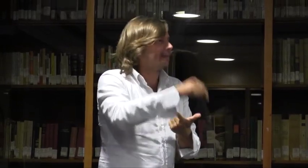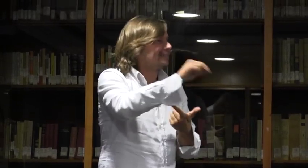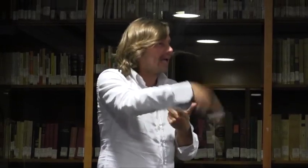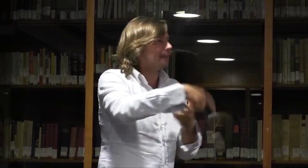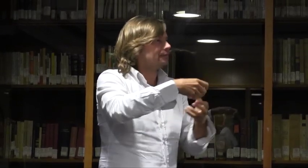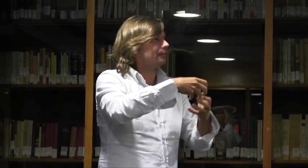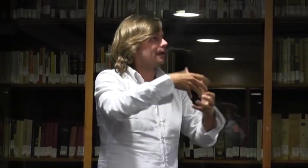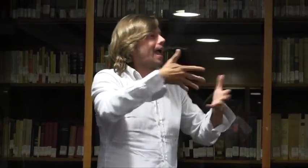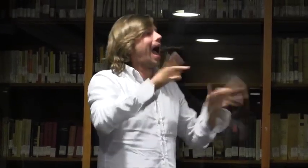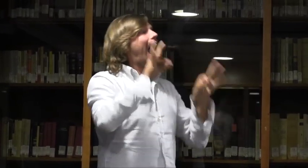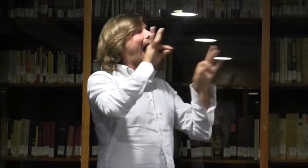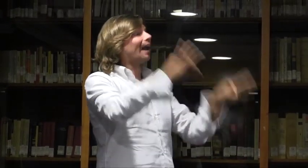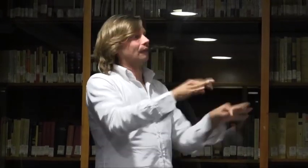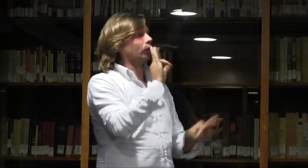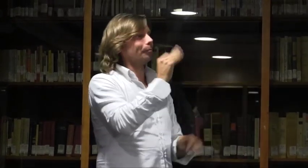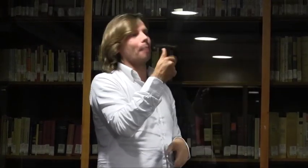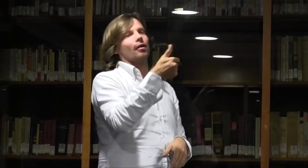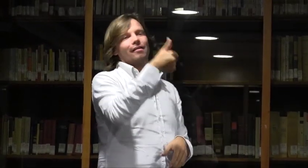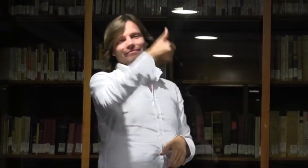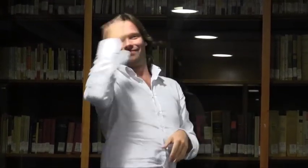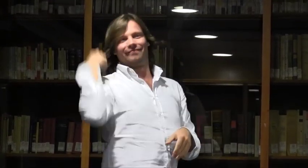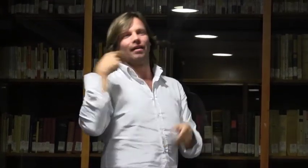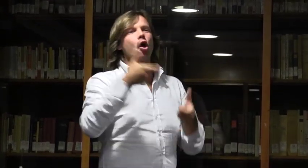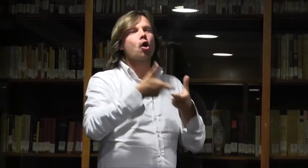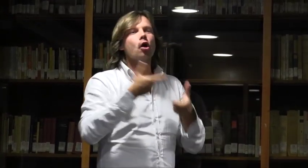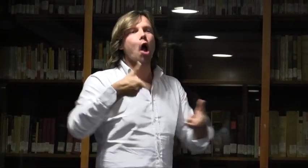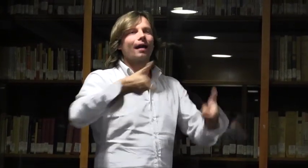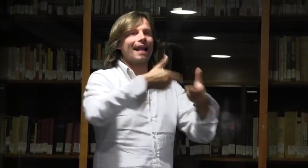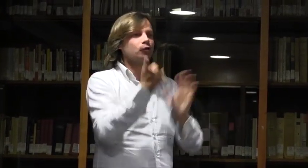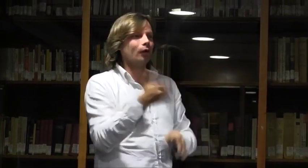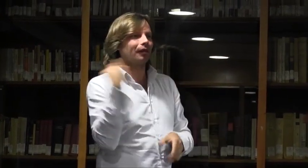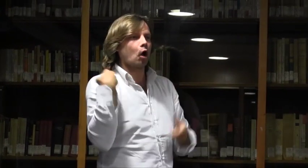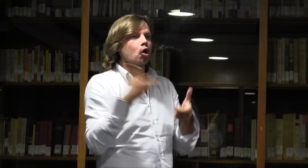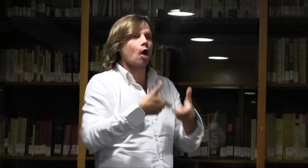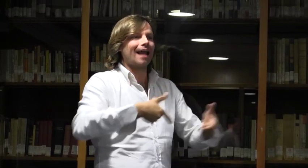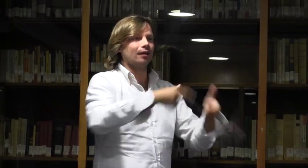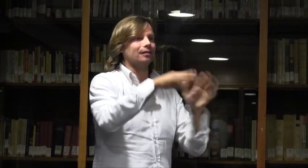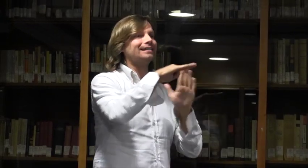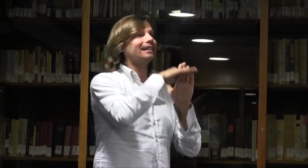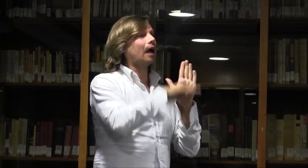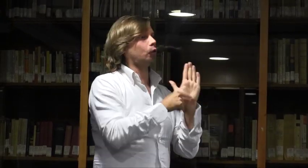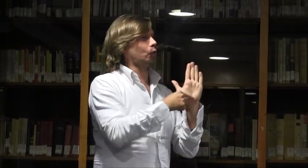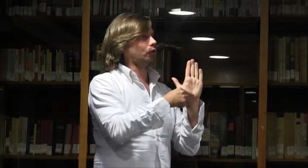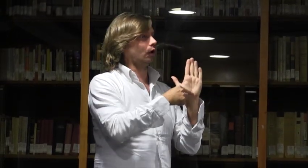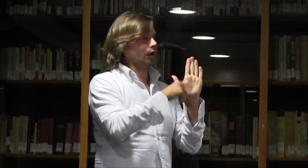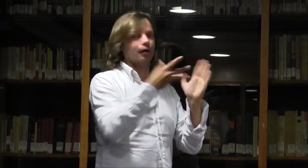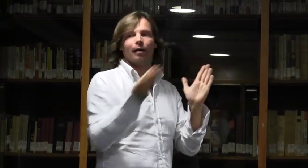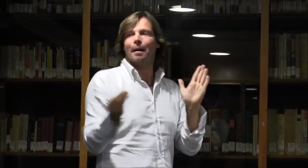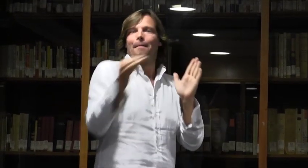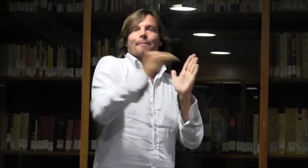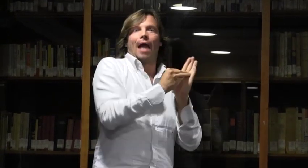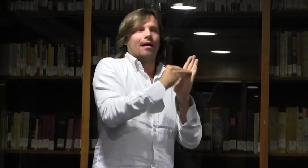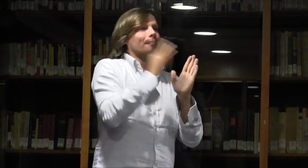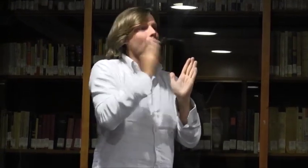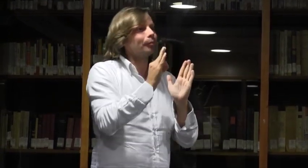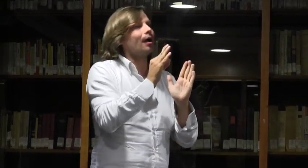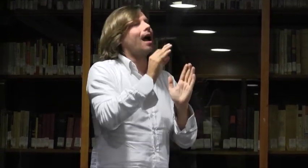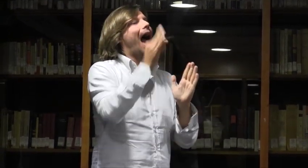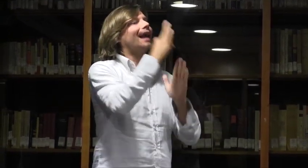questa grandissima festa e siamo arrivati al nostro ultimo congresso